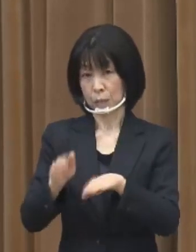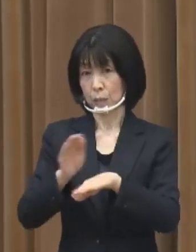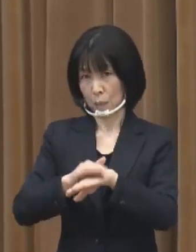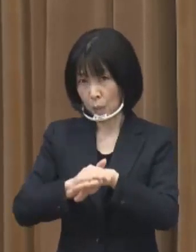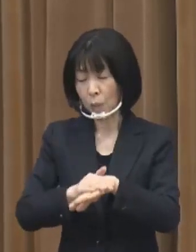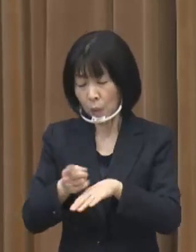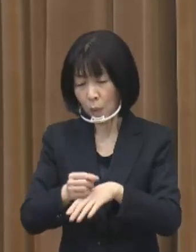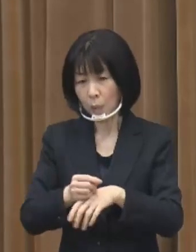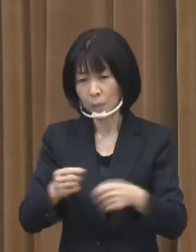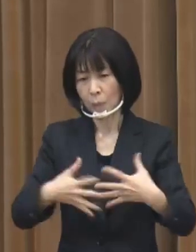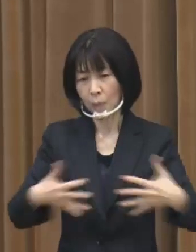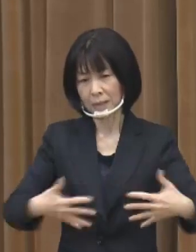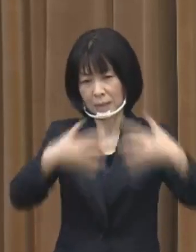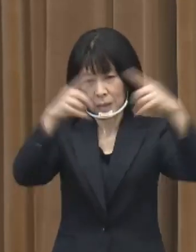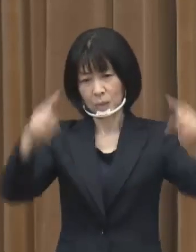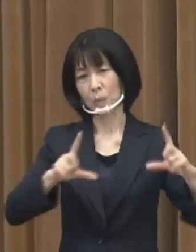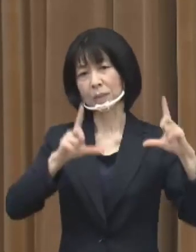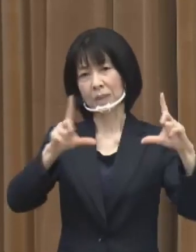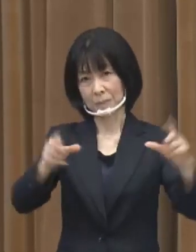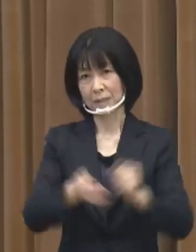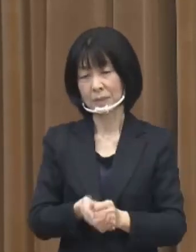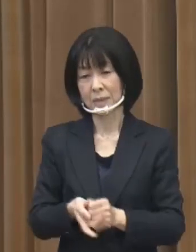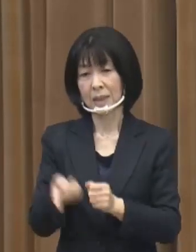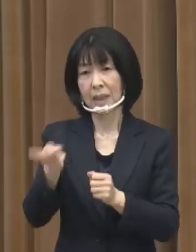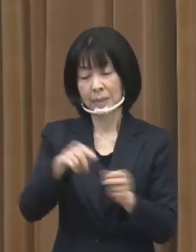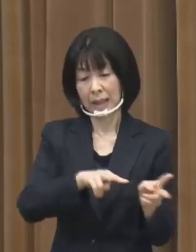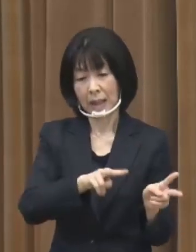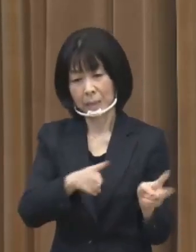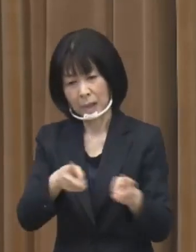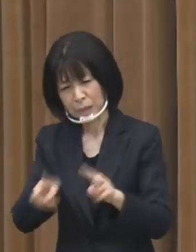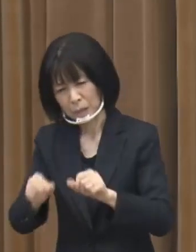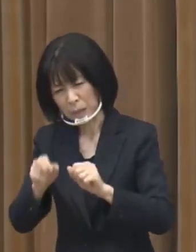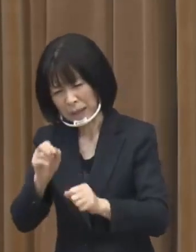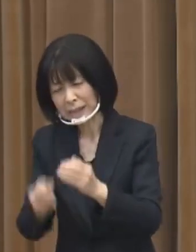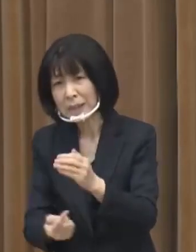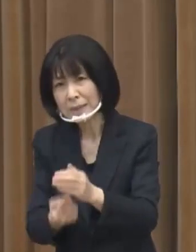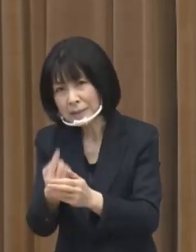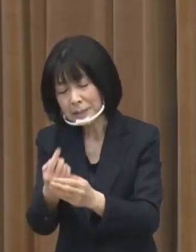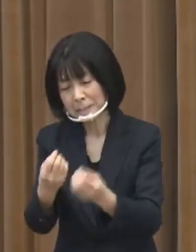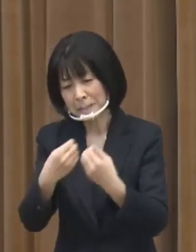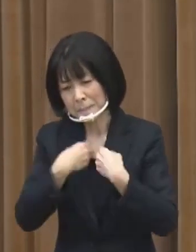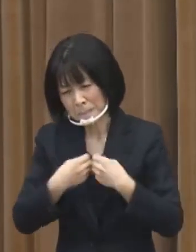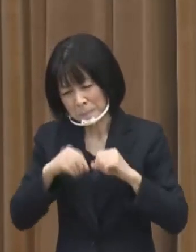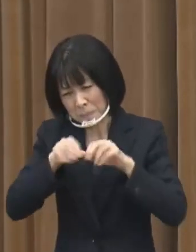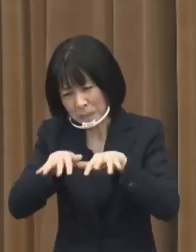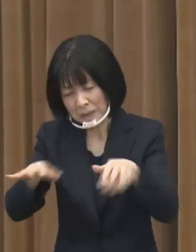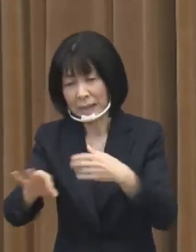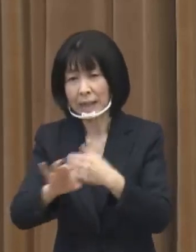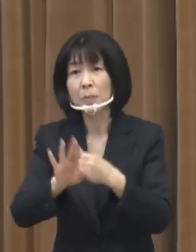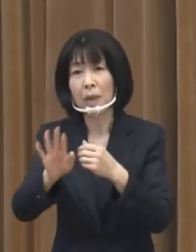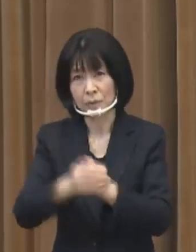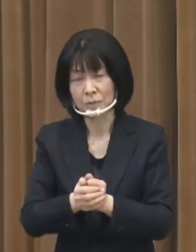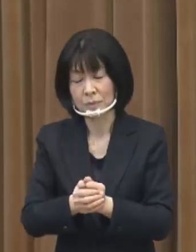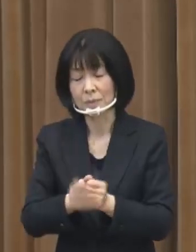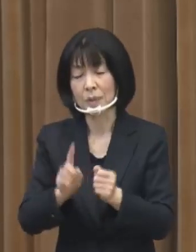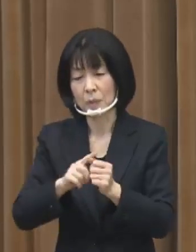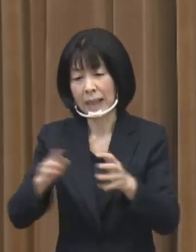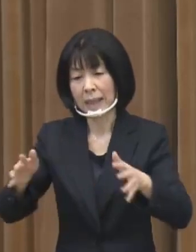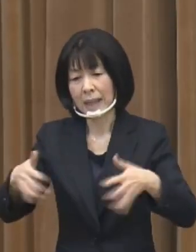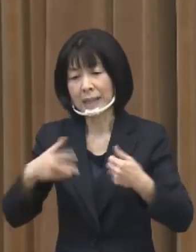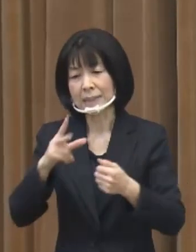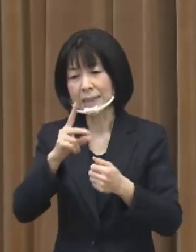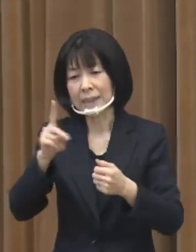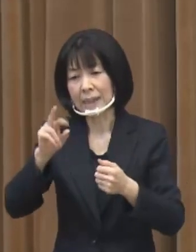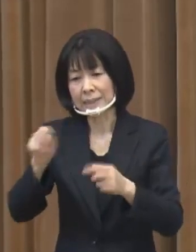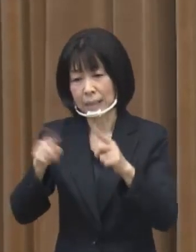を映像で表示します。また、バーベキューを実施したことにより、感染した例もあることから、秋ヶ瀬公園などで